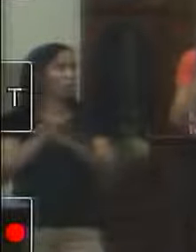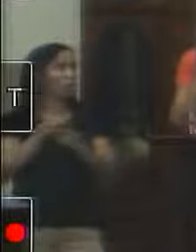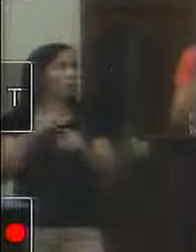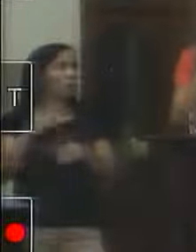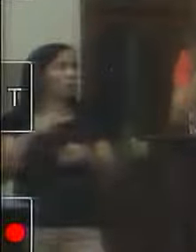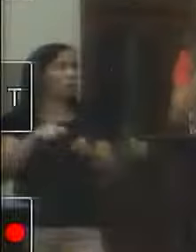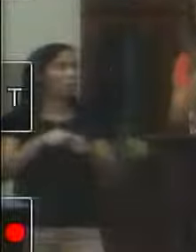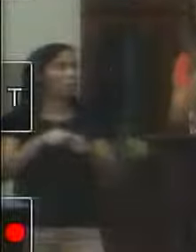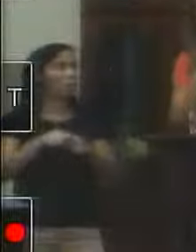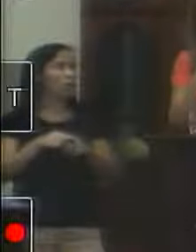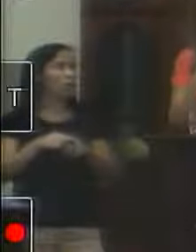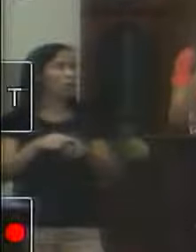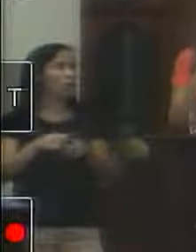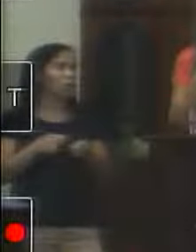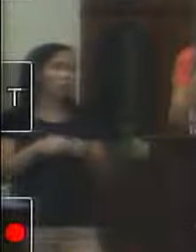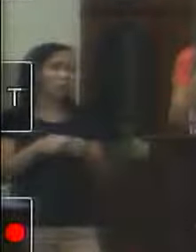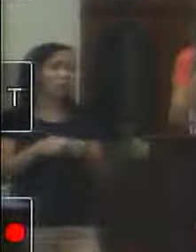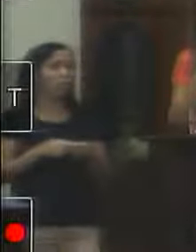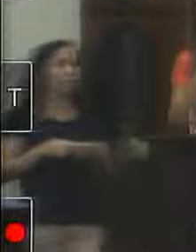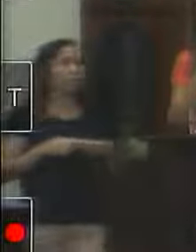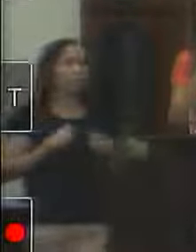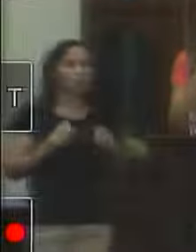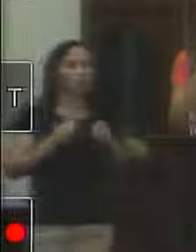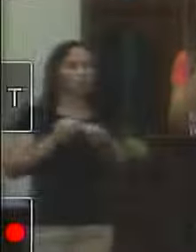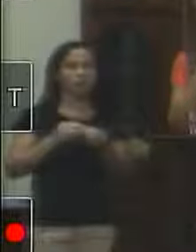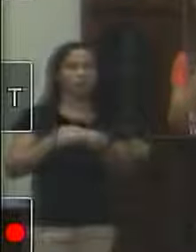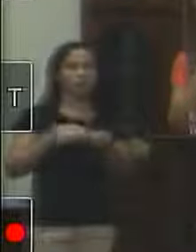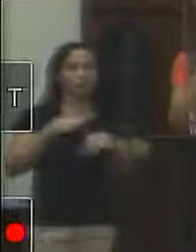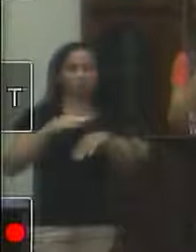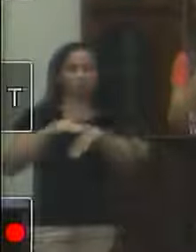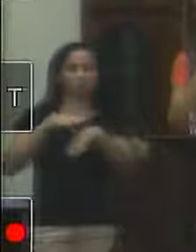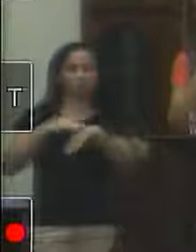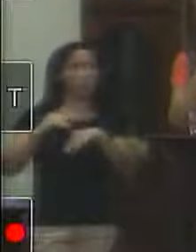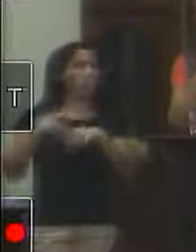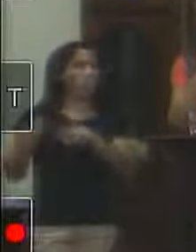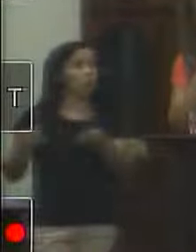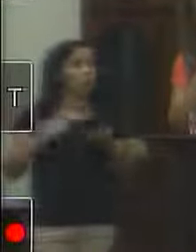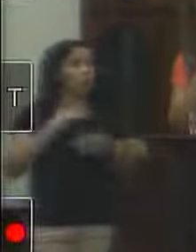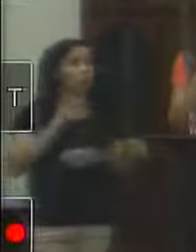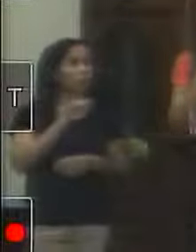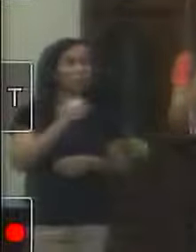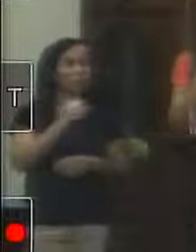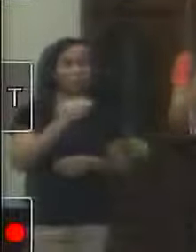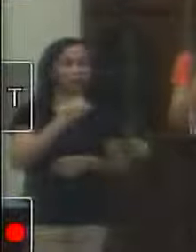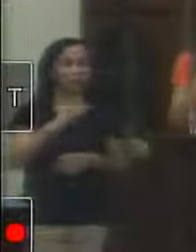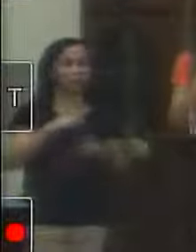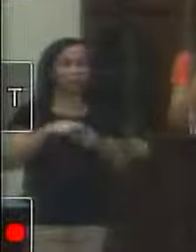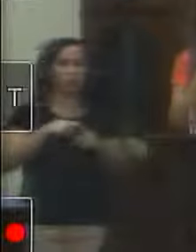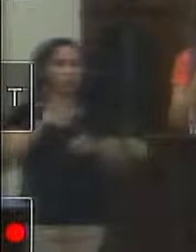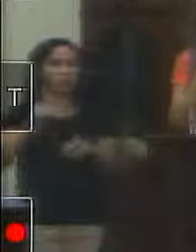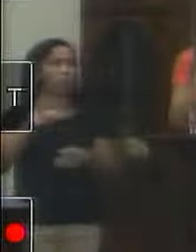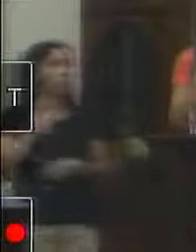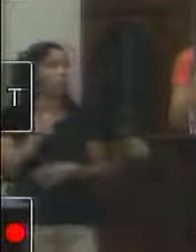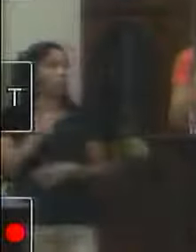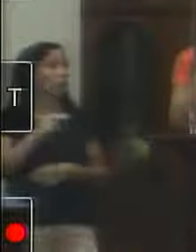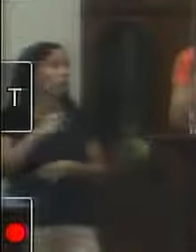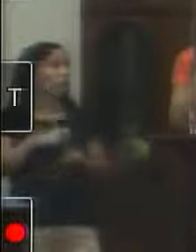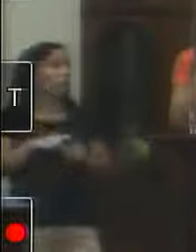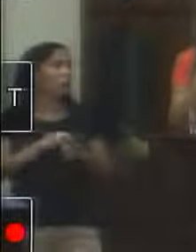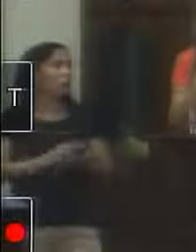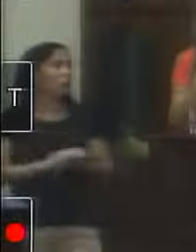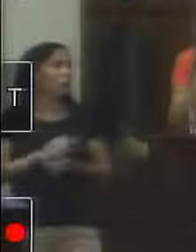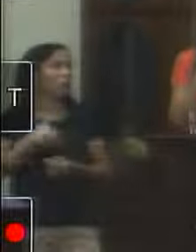tinha. Não é eu não possível. sei. Não é possível. Aí a senhora tem que chamar o fiscal. Eu peço à senhora que chame os fiscais que forem em Parapeúna para poder falar. Agora, eu